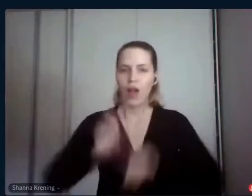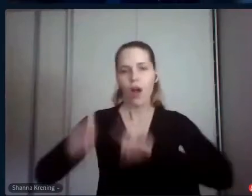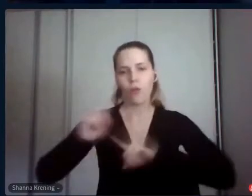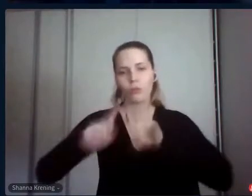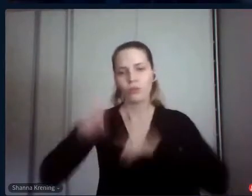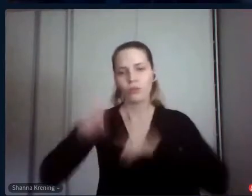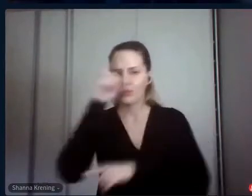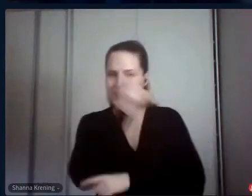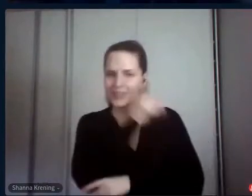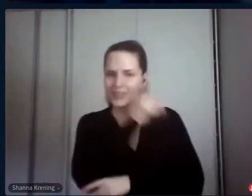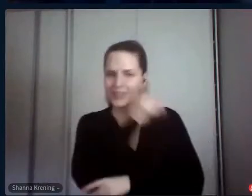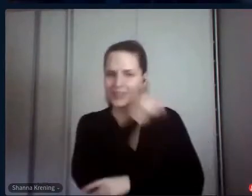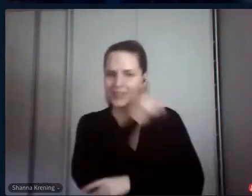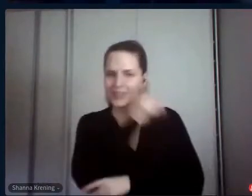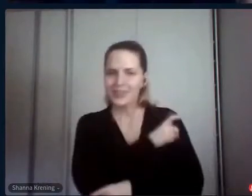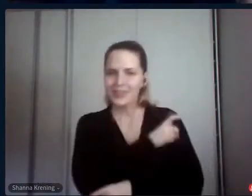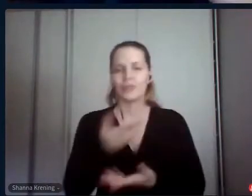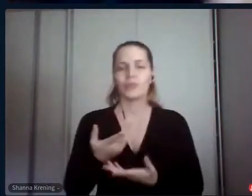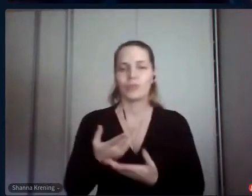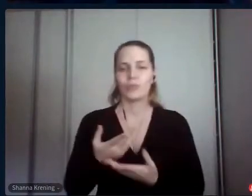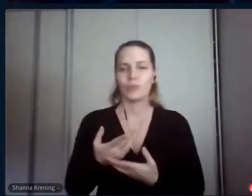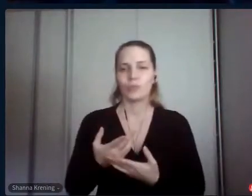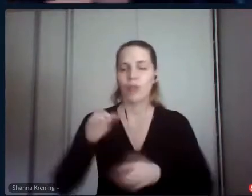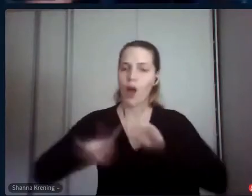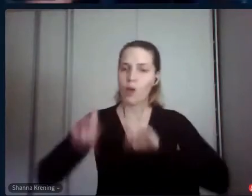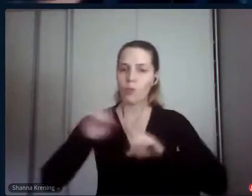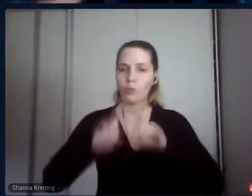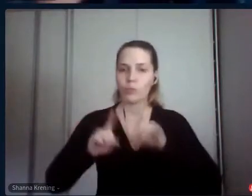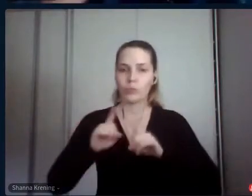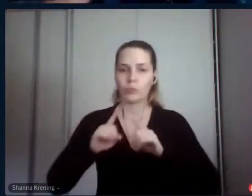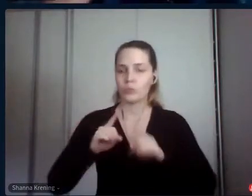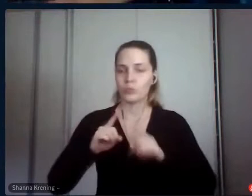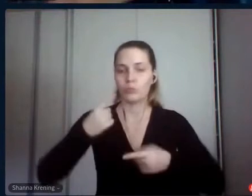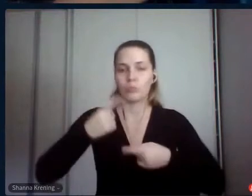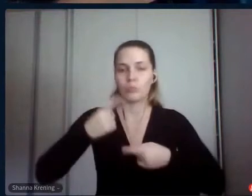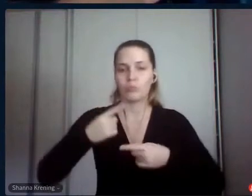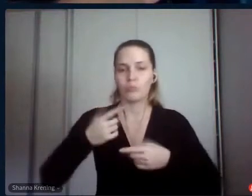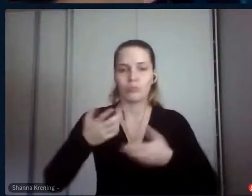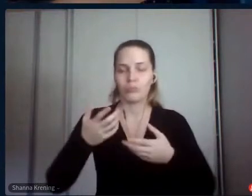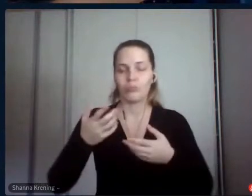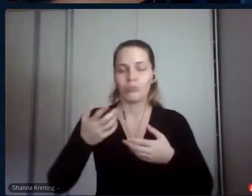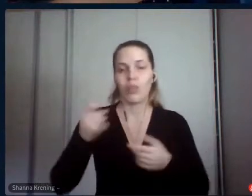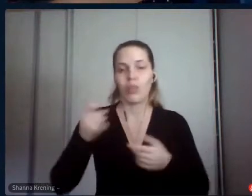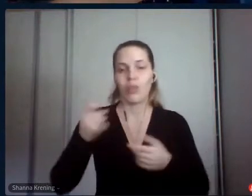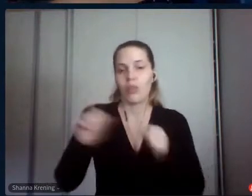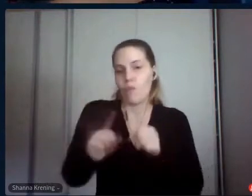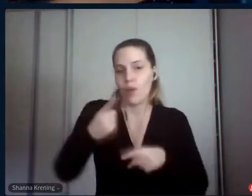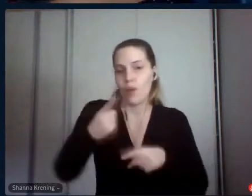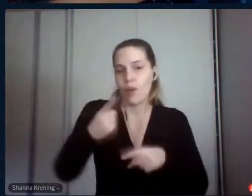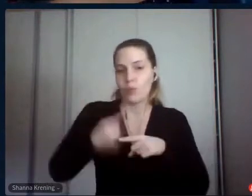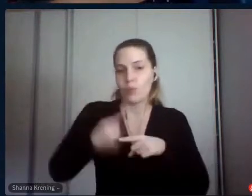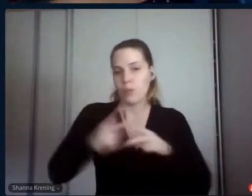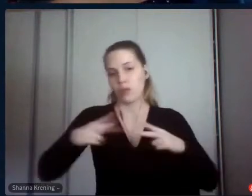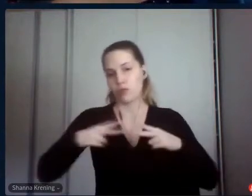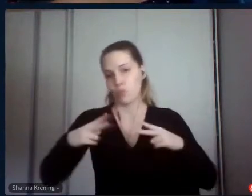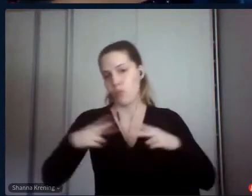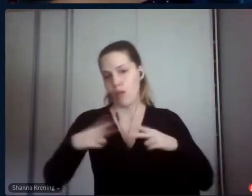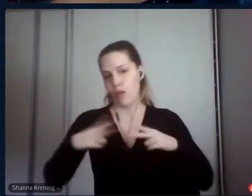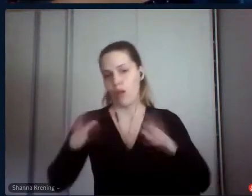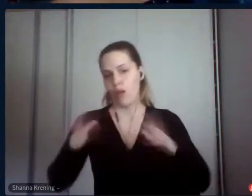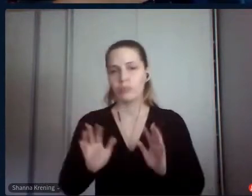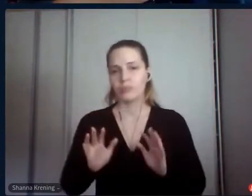até por motivos individuais e não necessariamente por ter acesso ou não, existe lamento